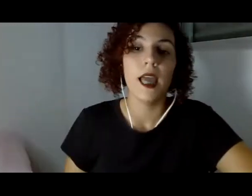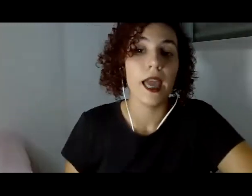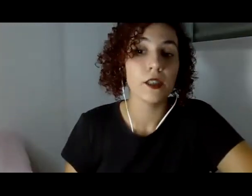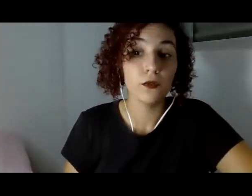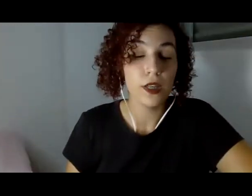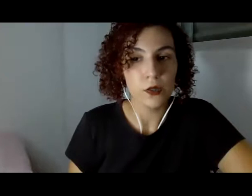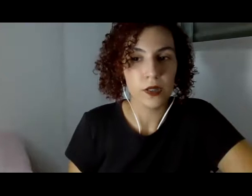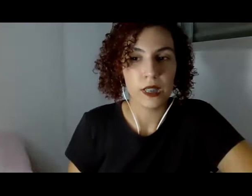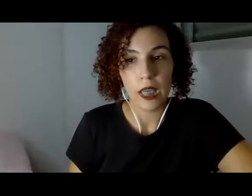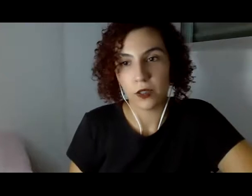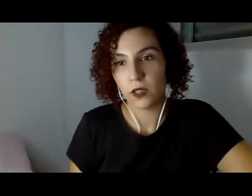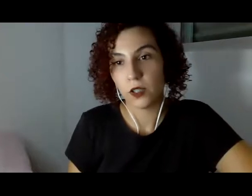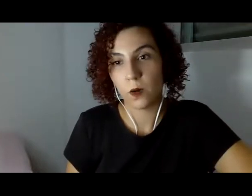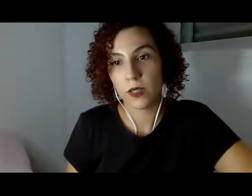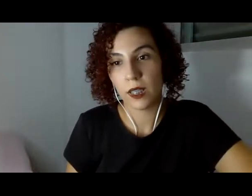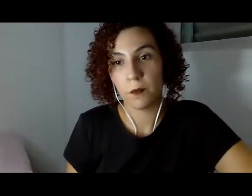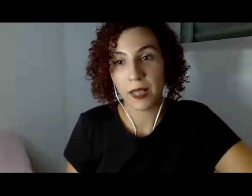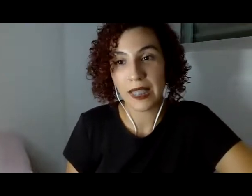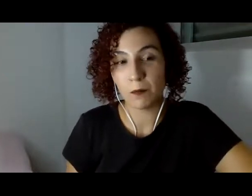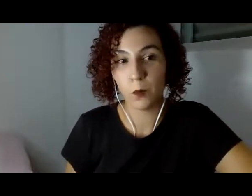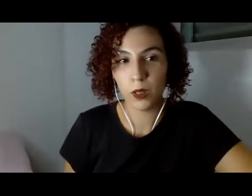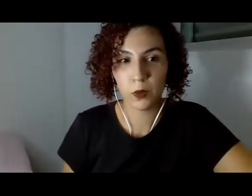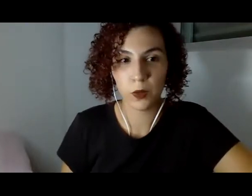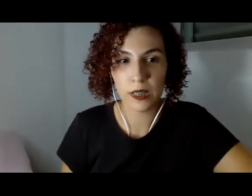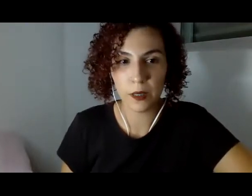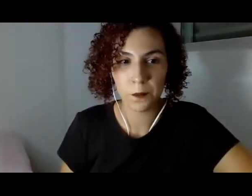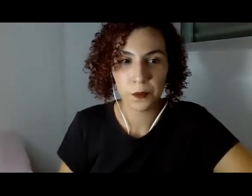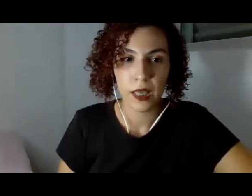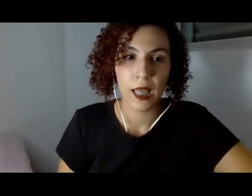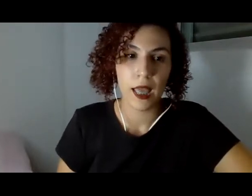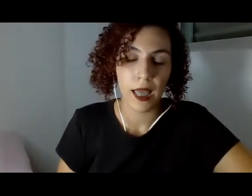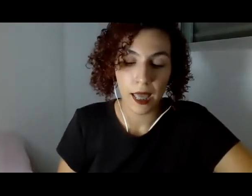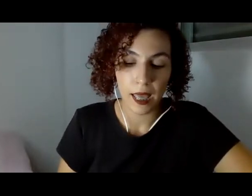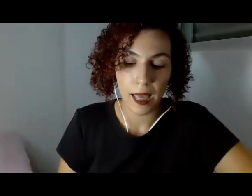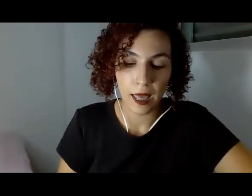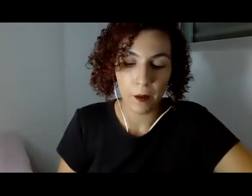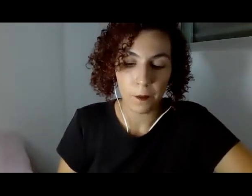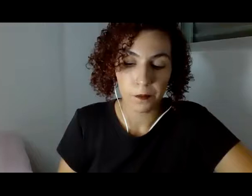Aqui é difícil assim a gente conseguir passar muito assim,